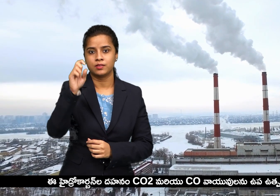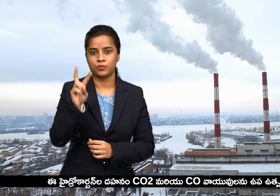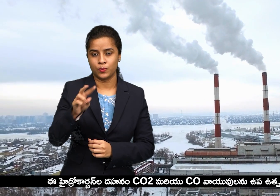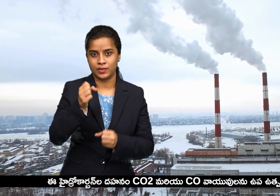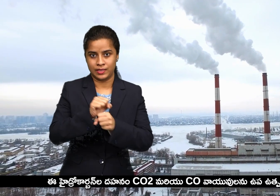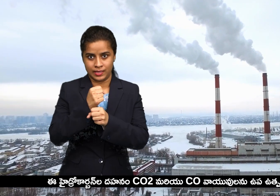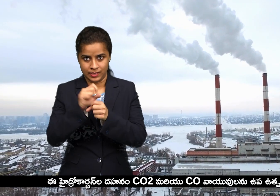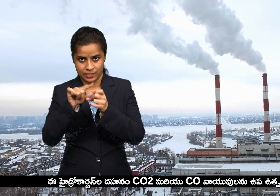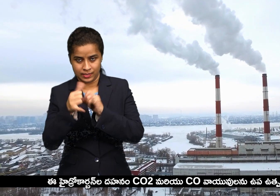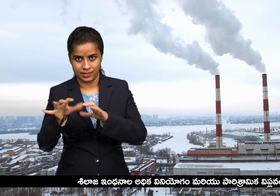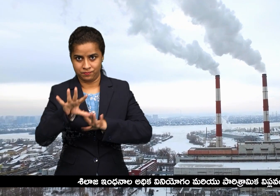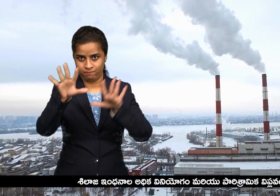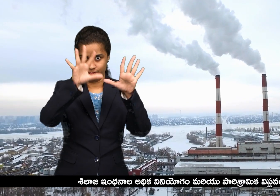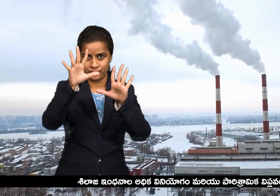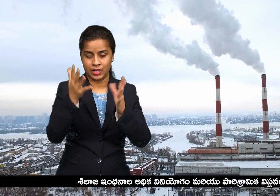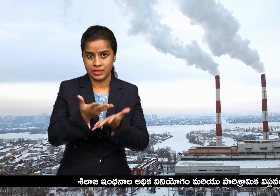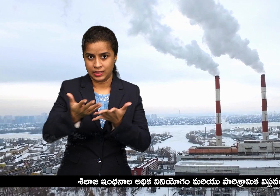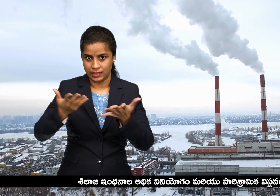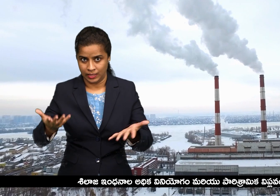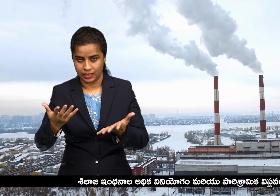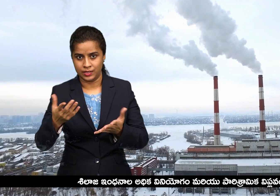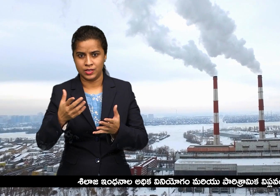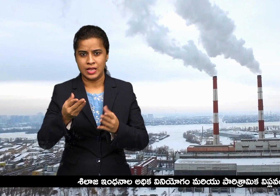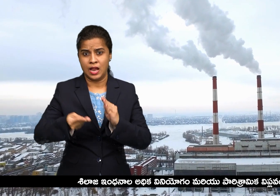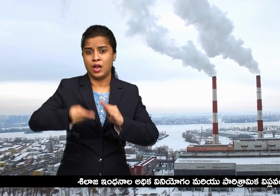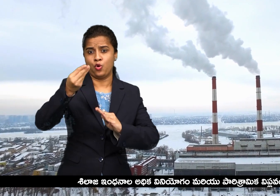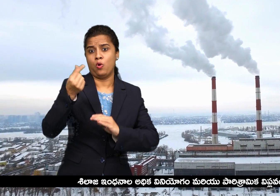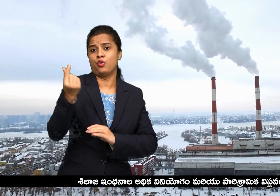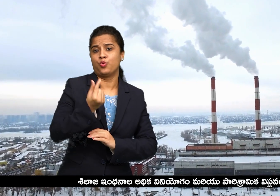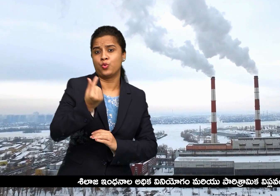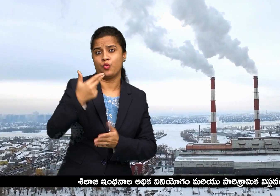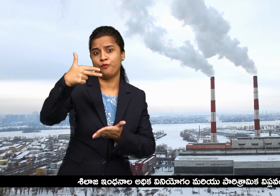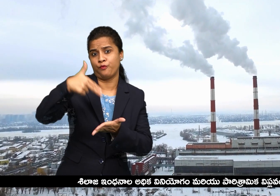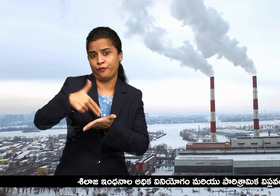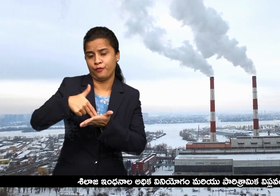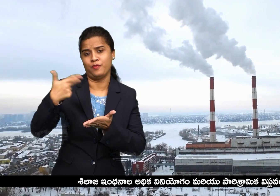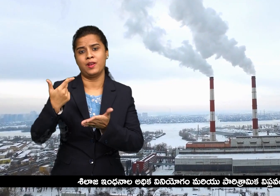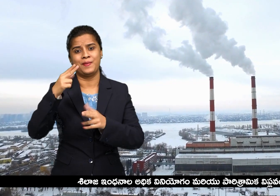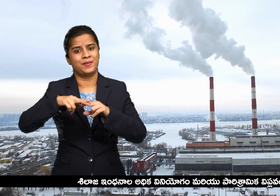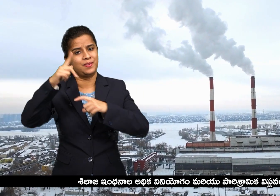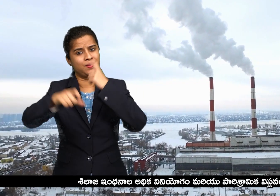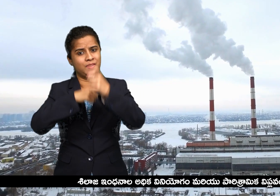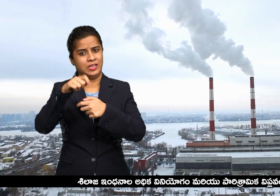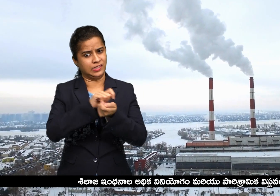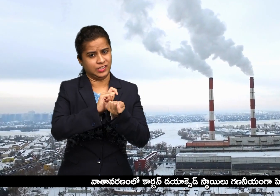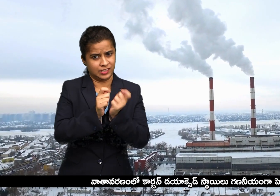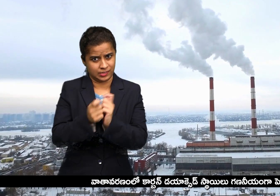చేస్తుంది. శిలాజ ఇంధనాల అధిక వినియోగం మరియు పారిశ్రామిక విప్లవం కారణంగా